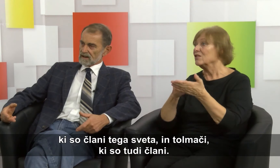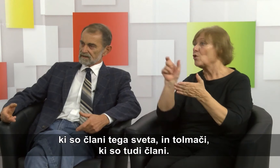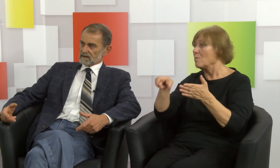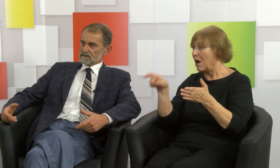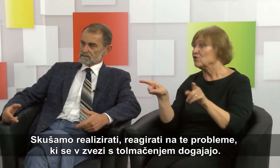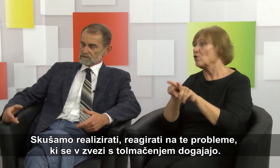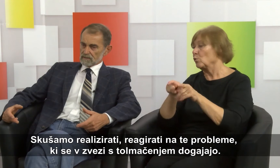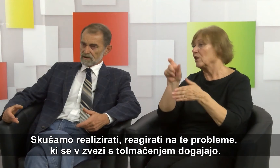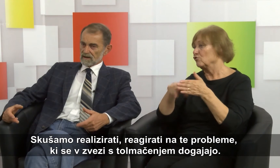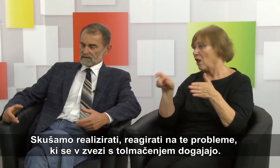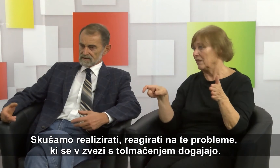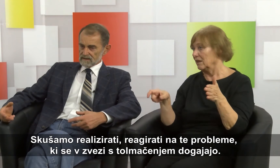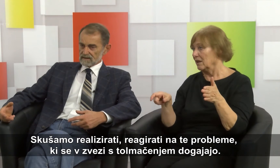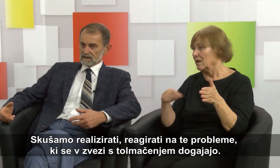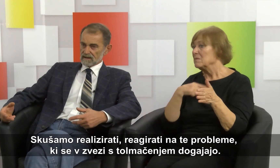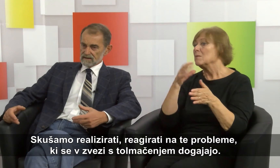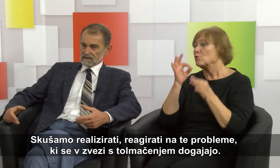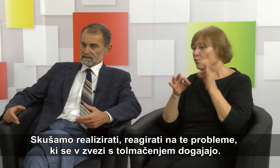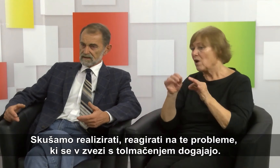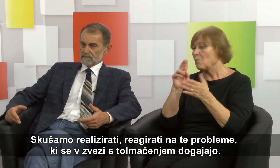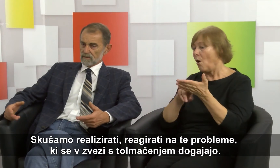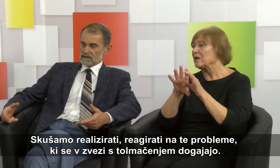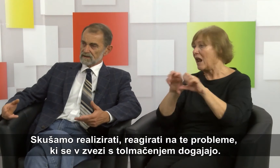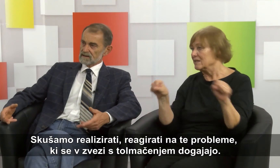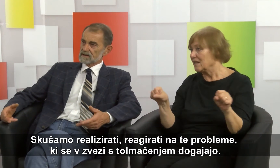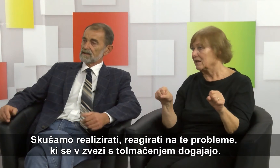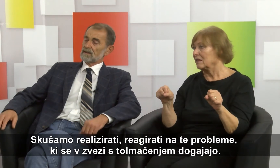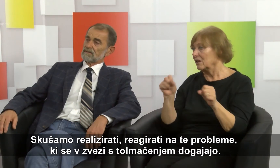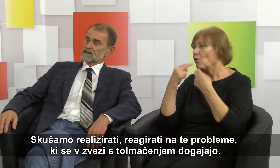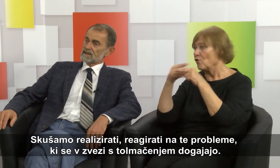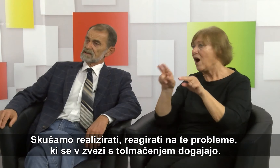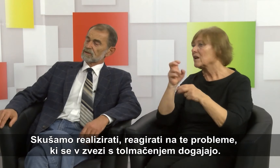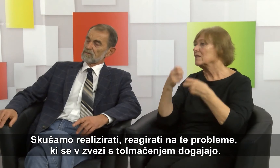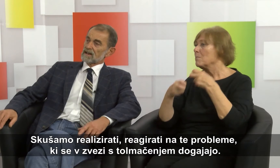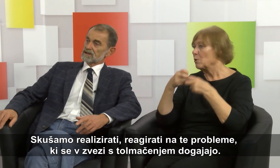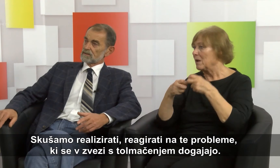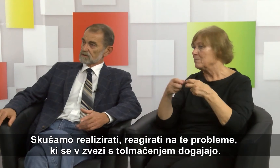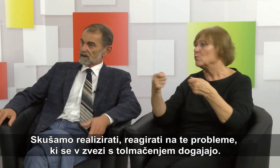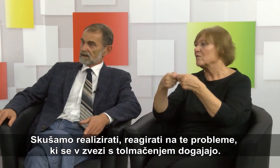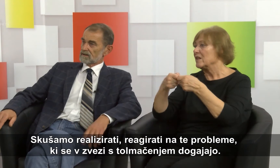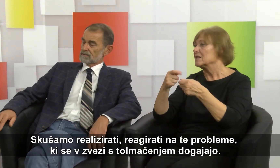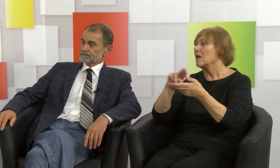člani. Ne. In skušamo realizirati, reagirati na te probleme, ki se v zvezi s tolmačenjem dogajajo.